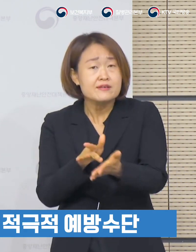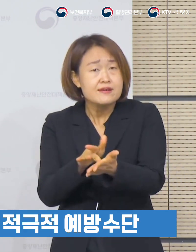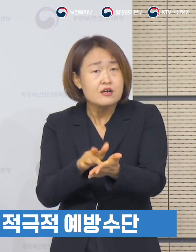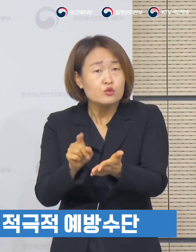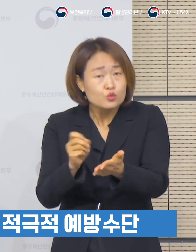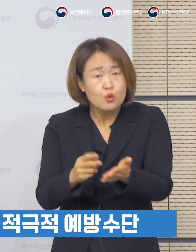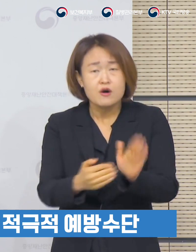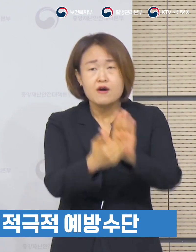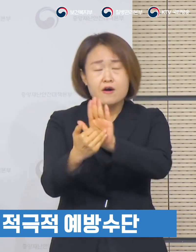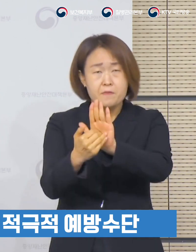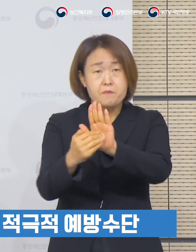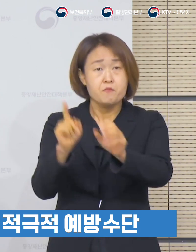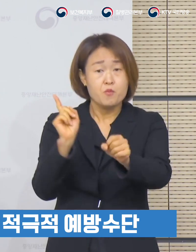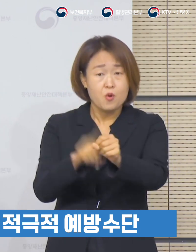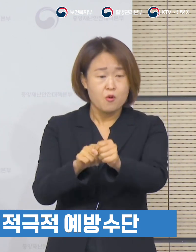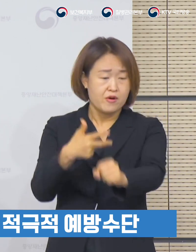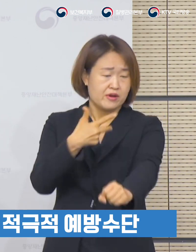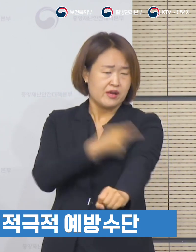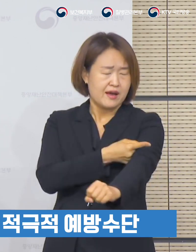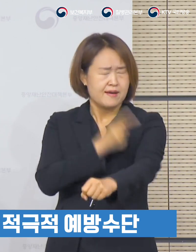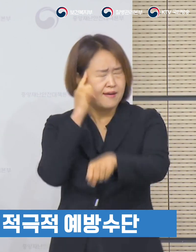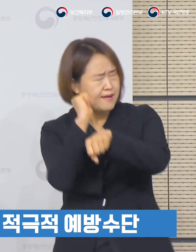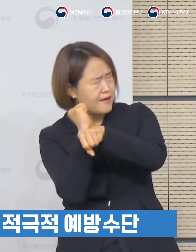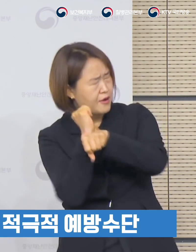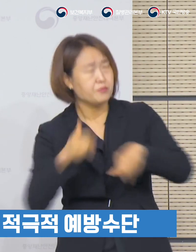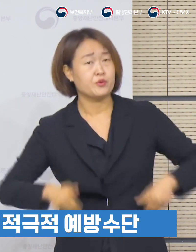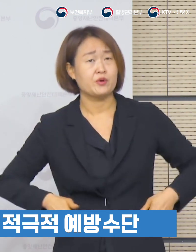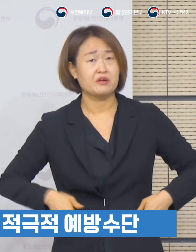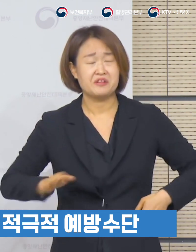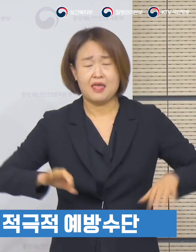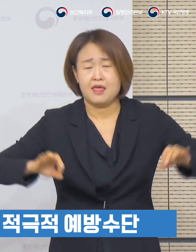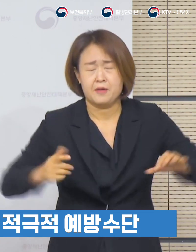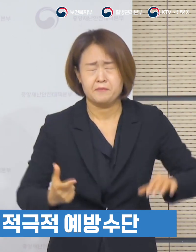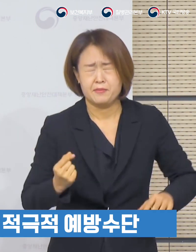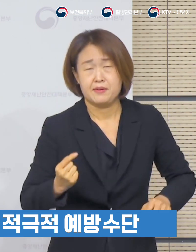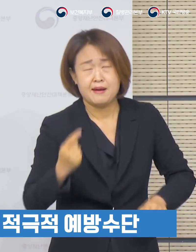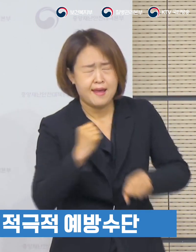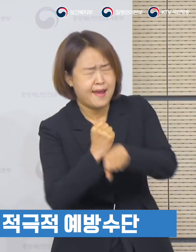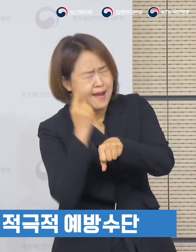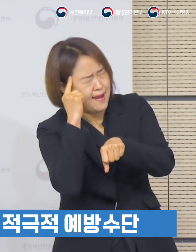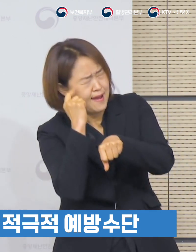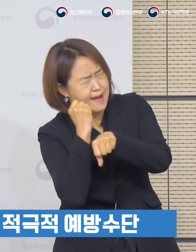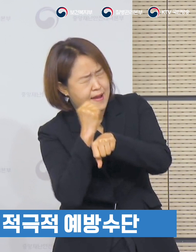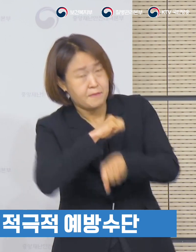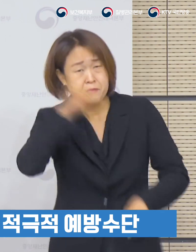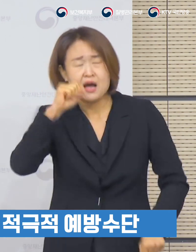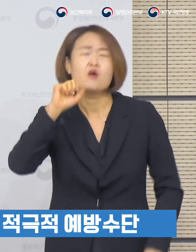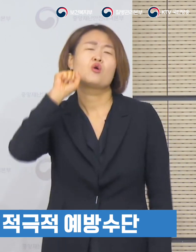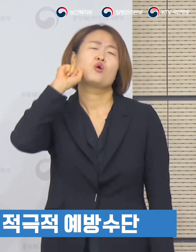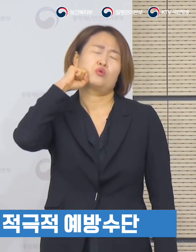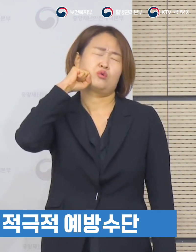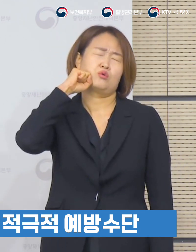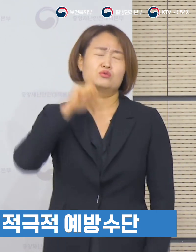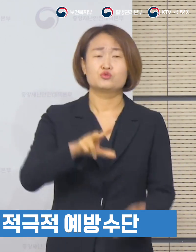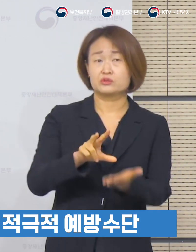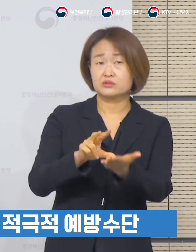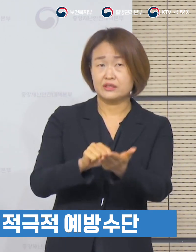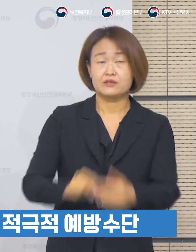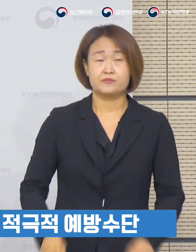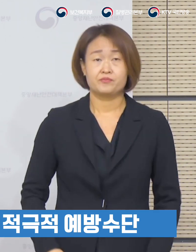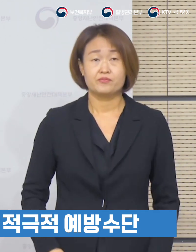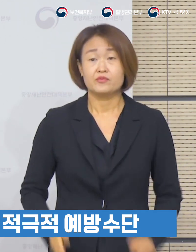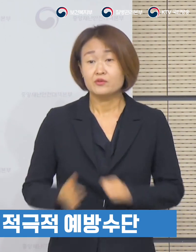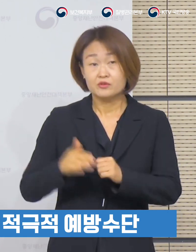백신이 개발되어야 합니다. 그러나 이는 단시간 내에 이루어지기 어려운 숙제입니다. 방역